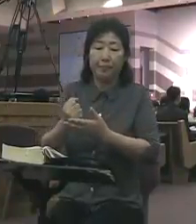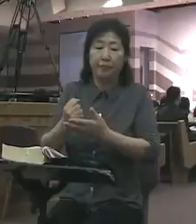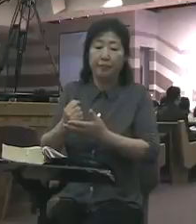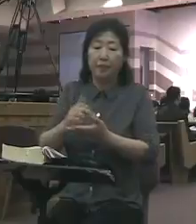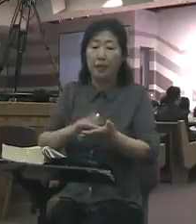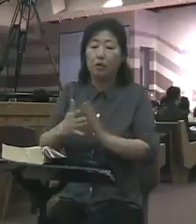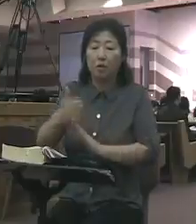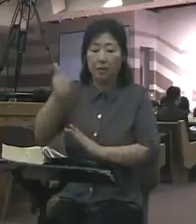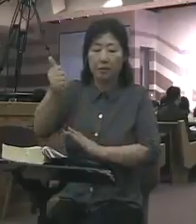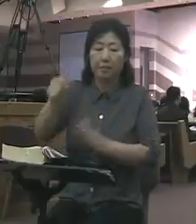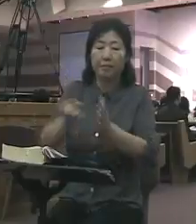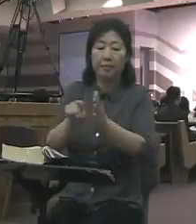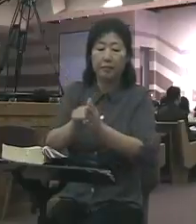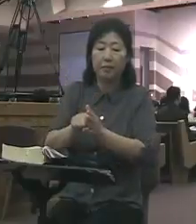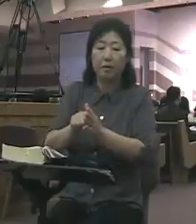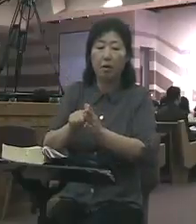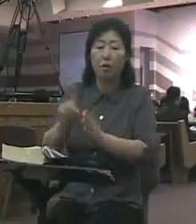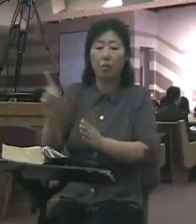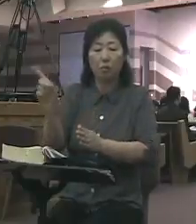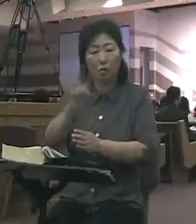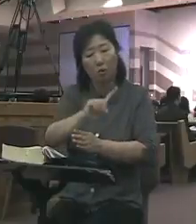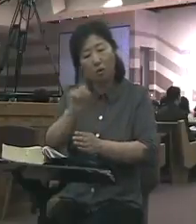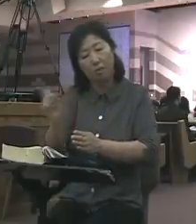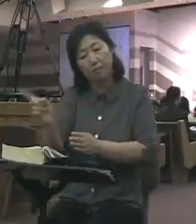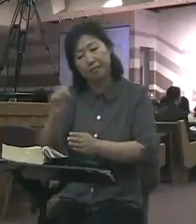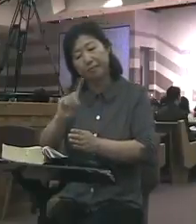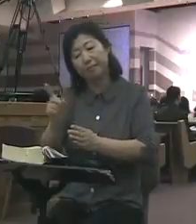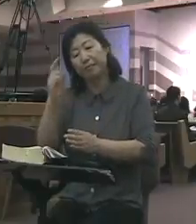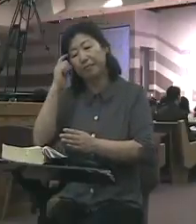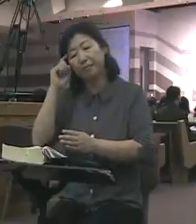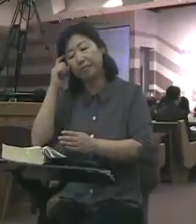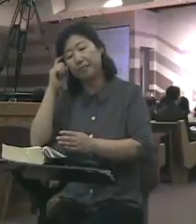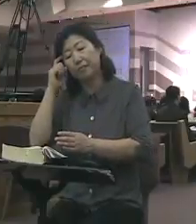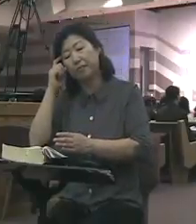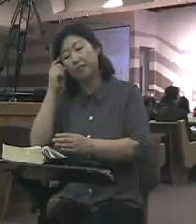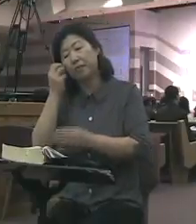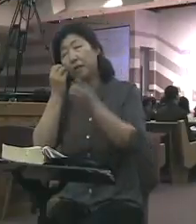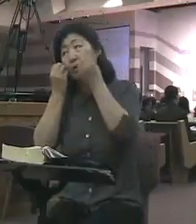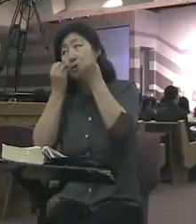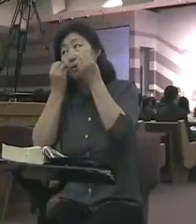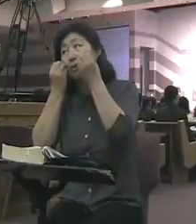예수님을 믿는다는 게 무엇인가? 이번에 좀 새삼 생각을 해보았어요.